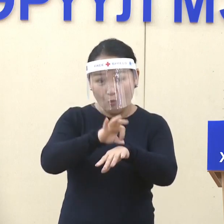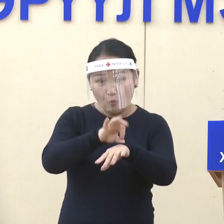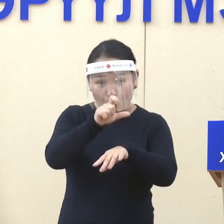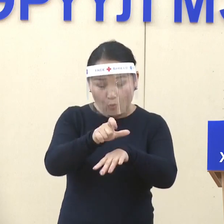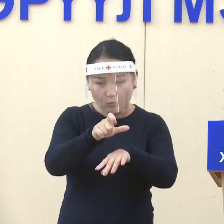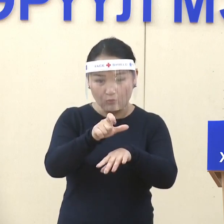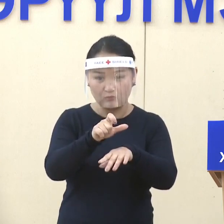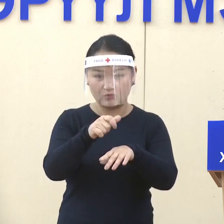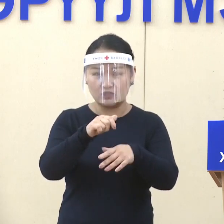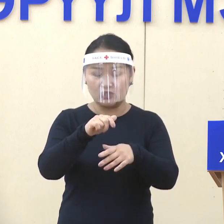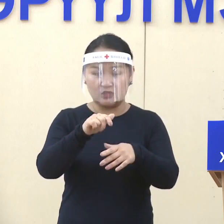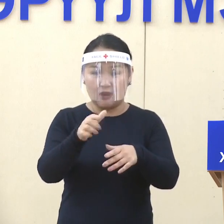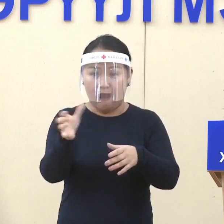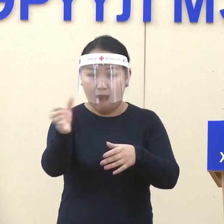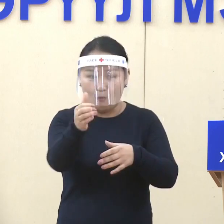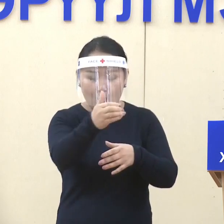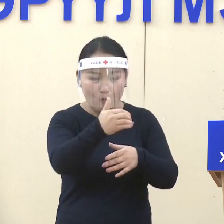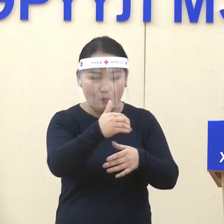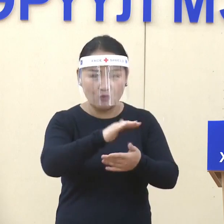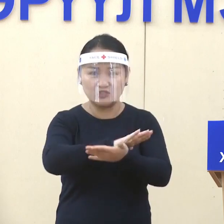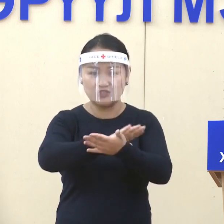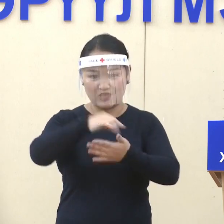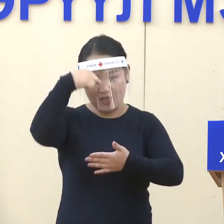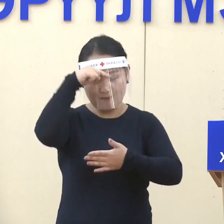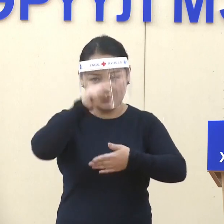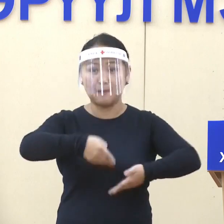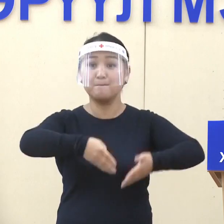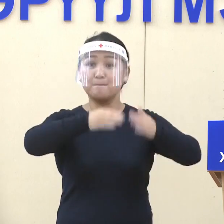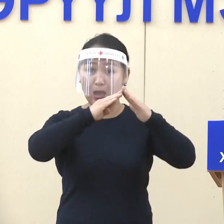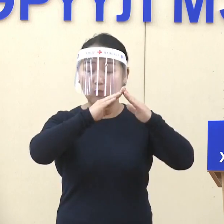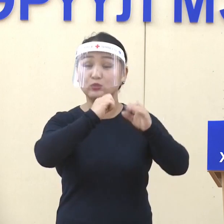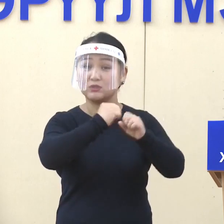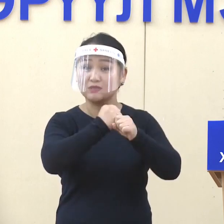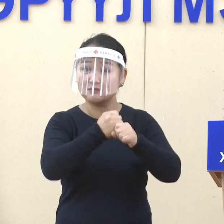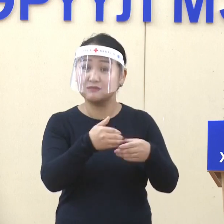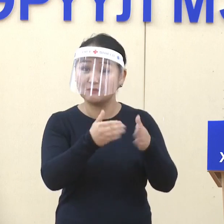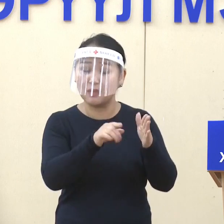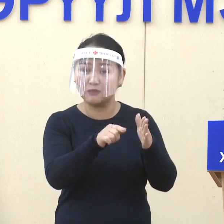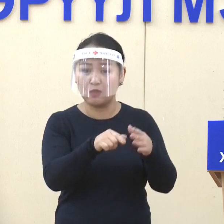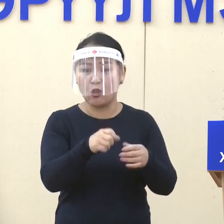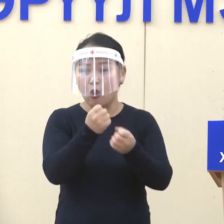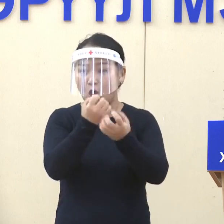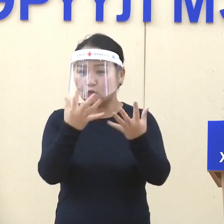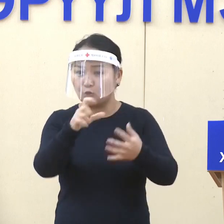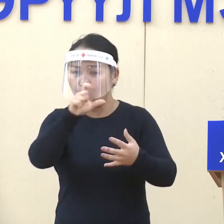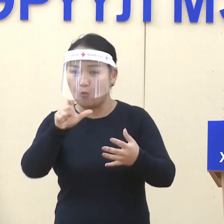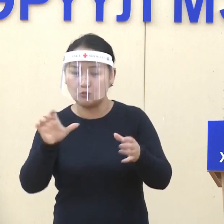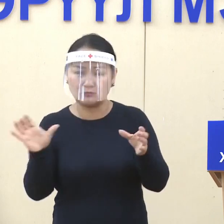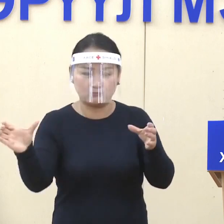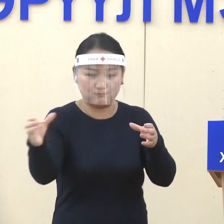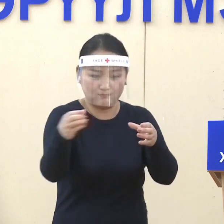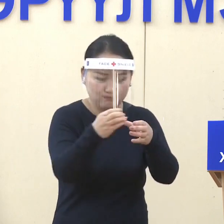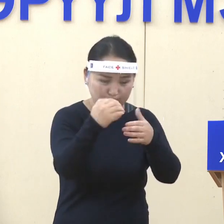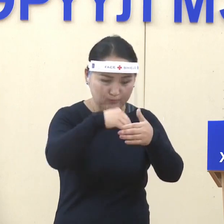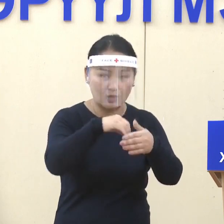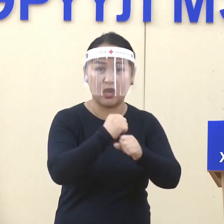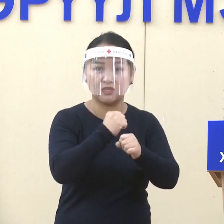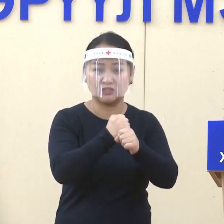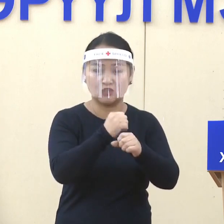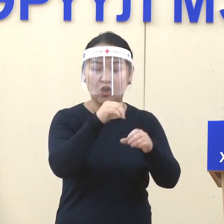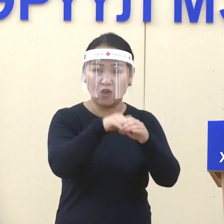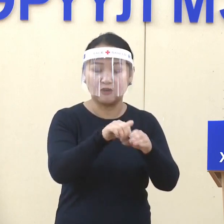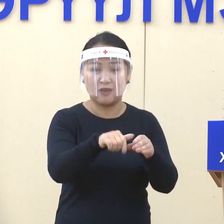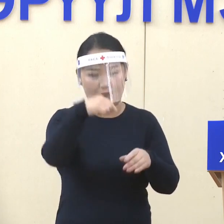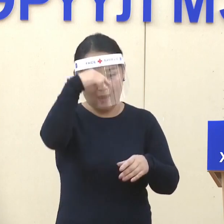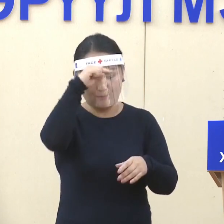эмнэлгийг шинээр нээн ашиглаж байгаа юм байна. За энэ нь бол нэгэн зэрэг олон хүнийг эмчлэх дэлхийн томоохон одоо